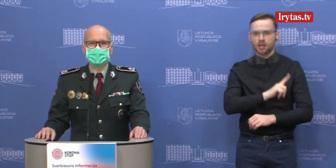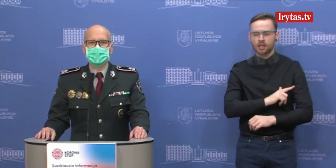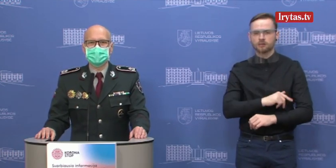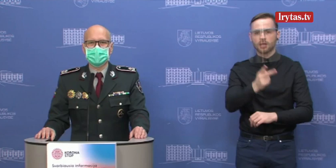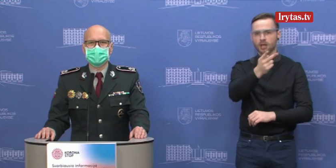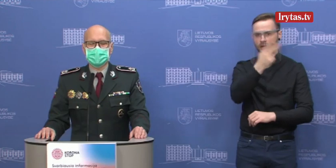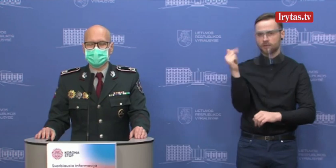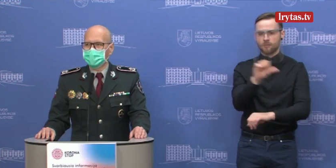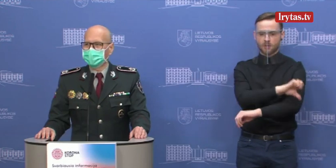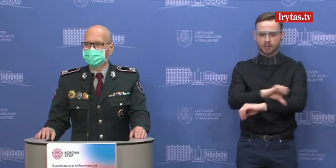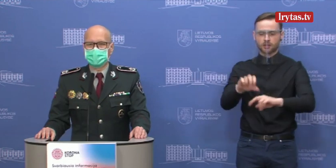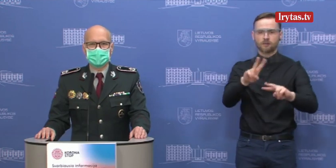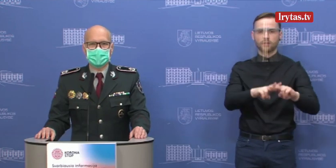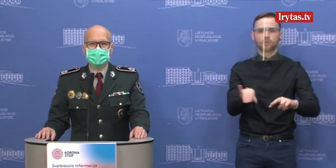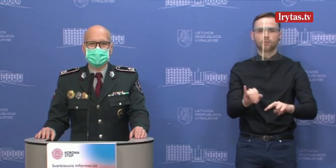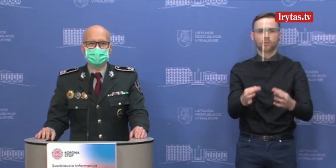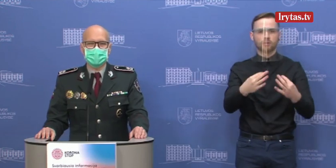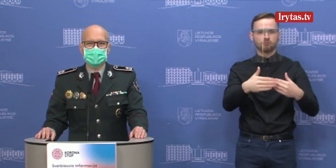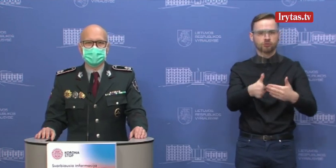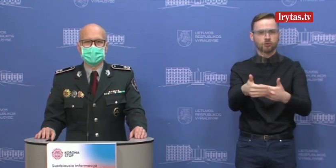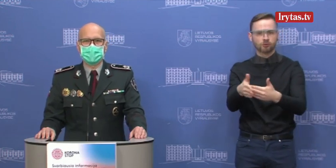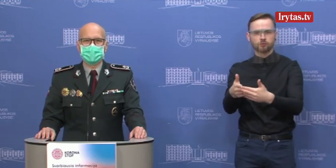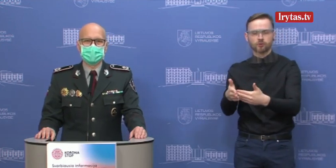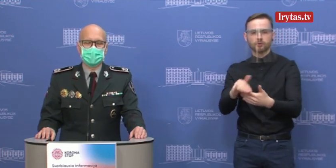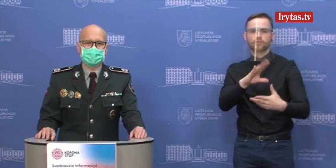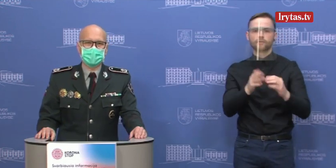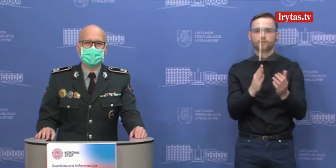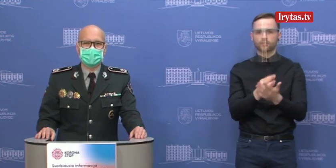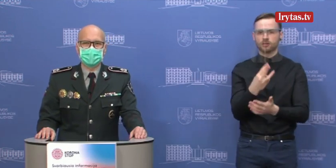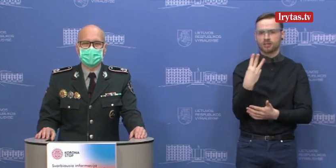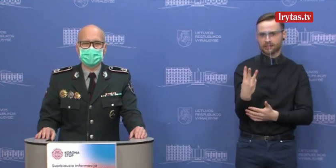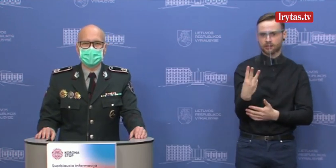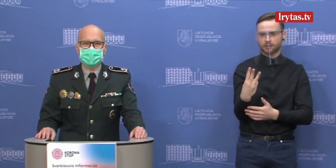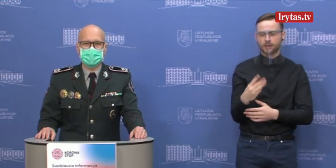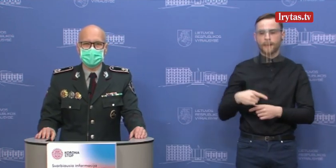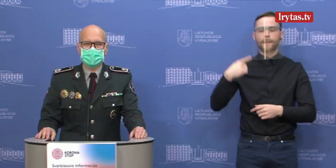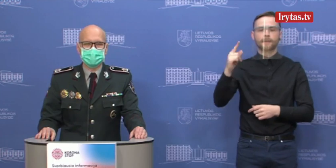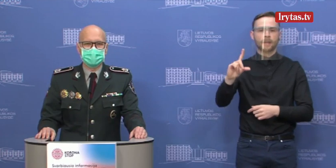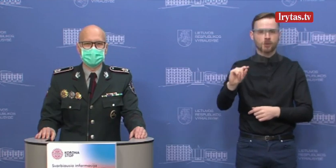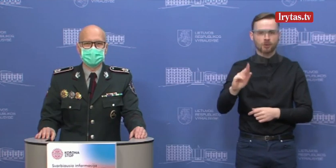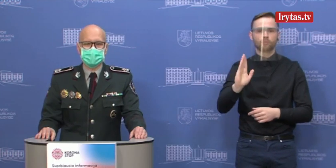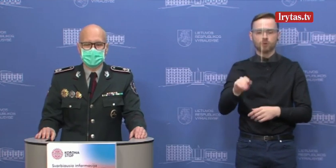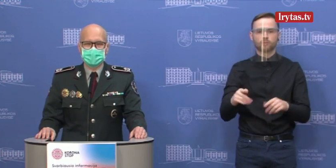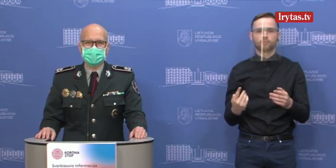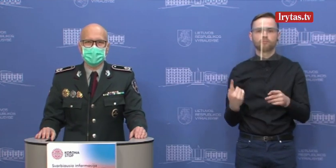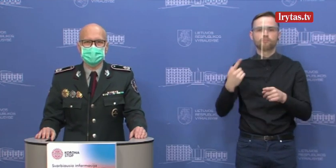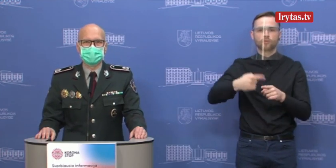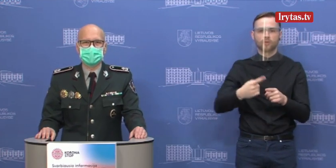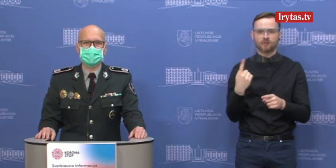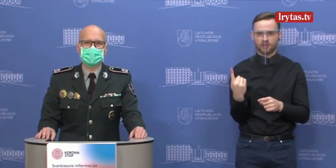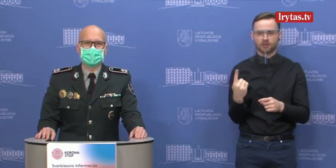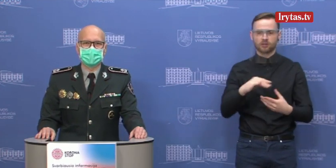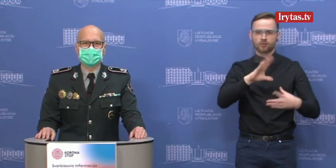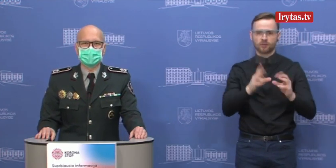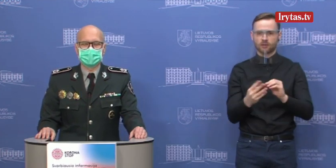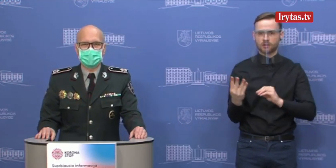sienos. Šiuo metu tai yra trys kontrolės punktai, nuo pirmadienio atidaromas dar papildomas kontrolės